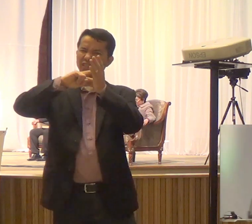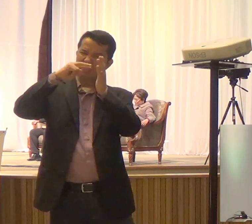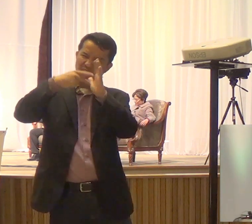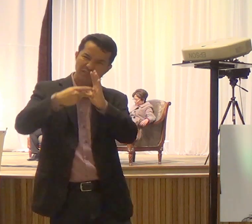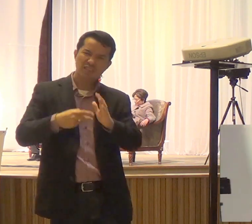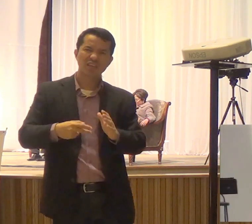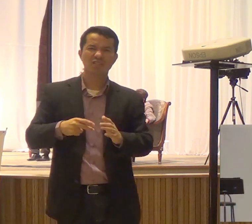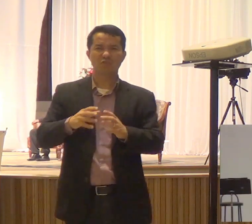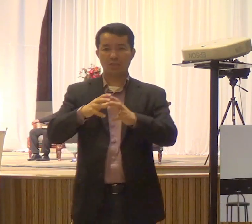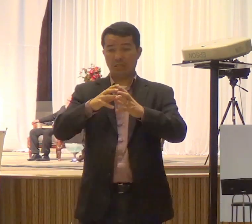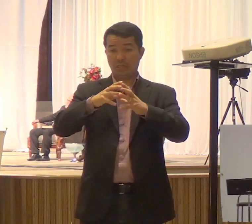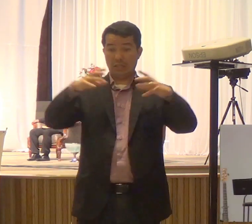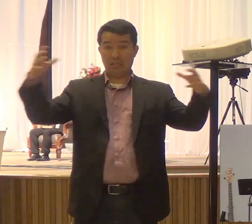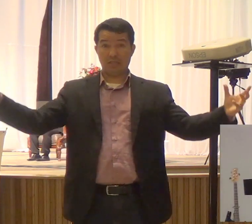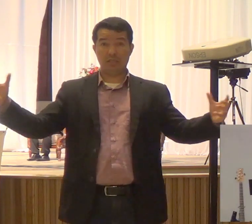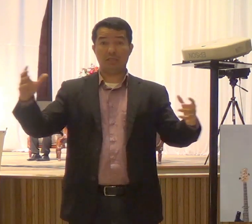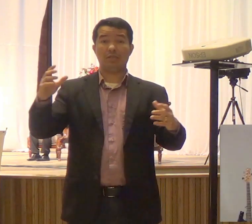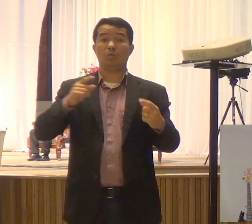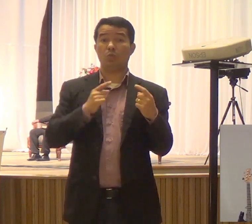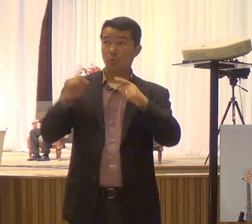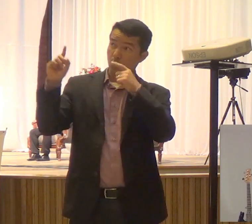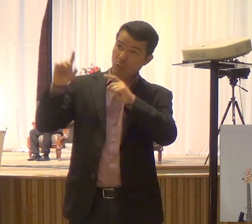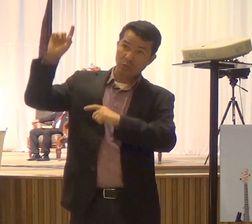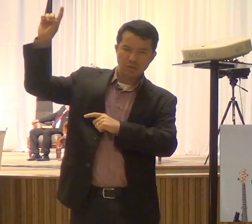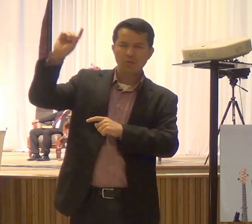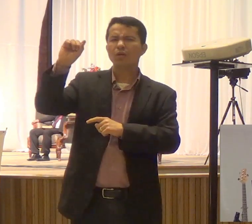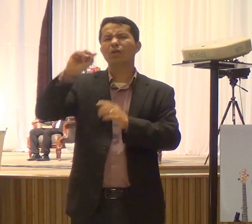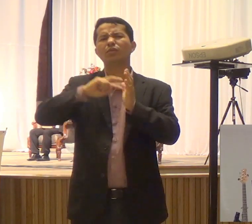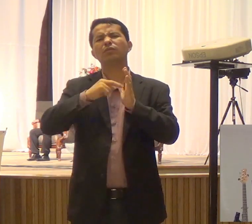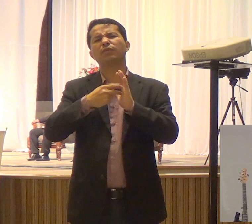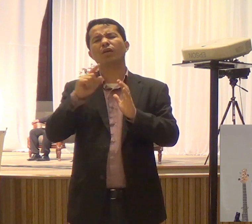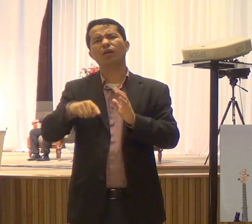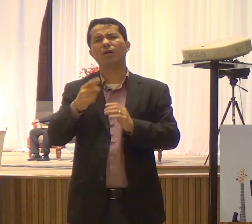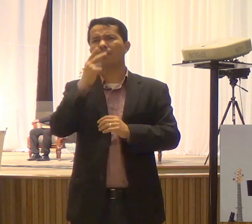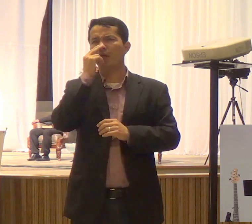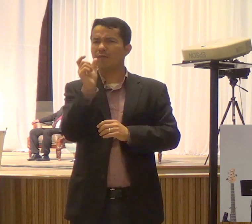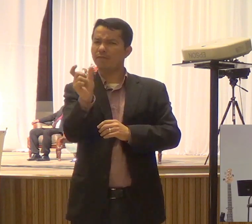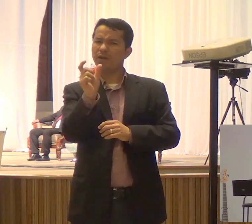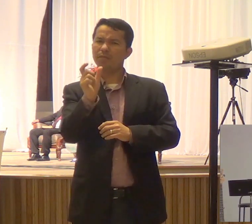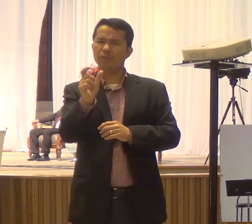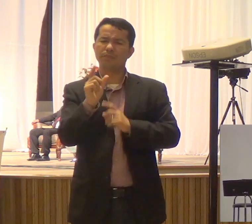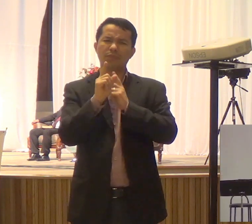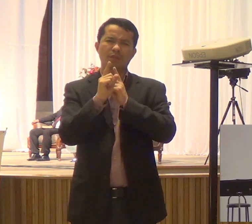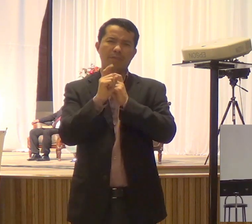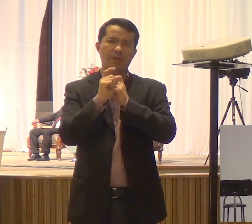frase, grandemente transgrediram, e por isso estão nessa situação, é a tradução de um verbo hebraico,